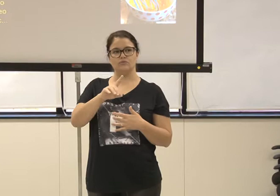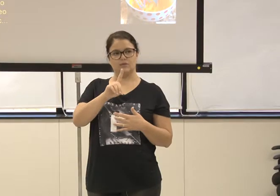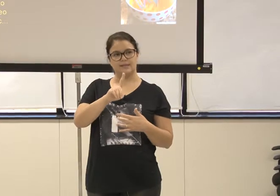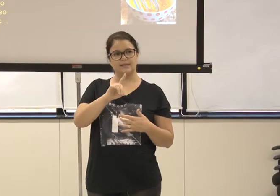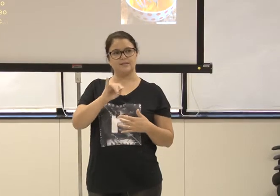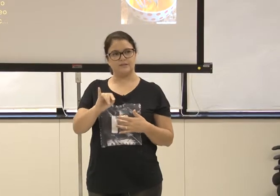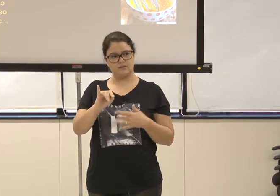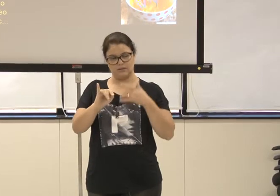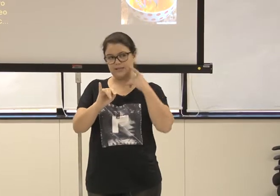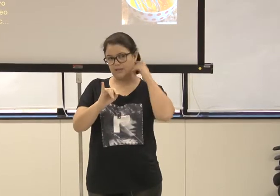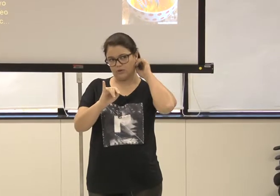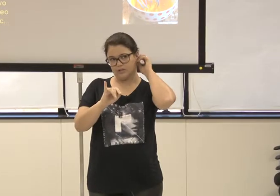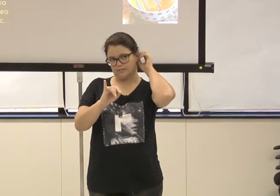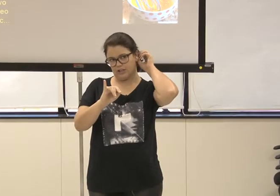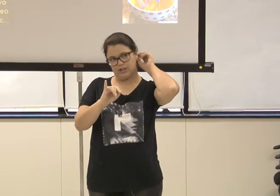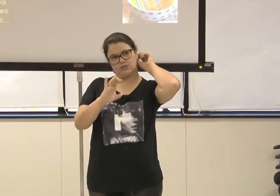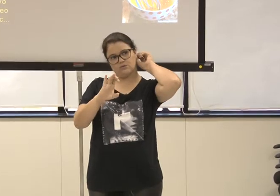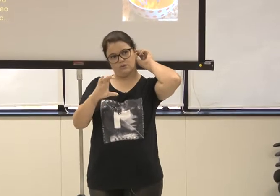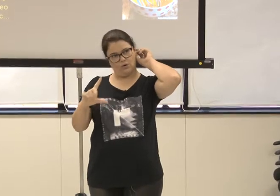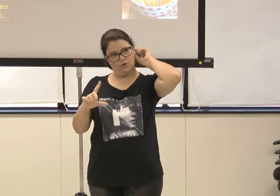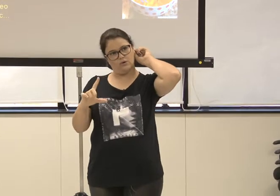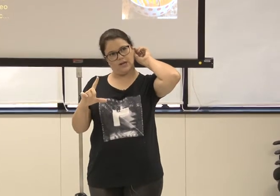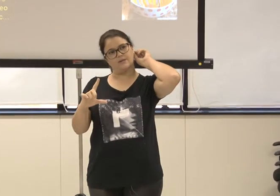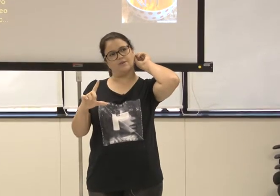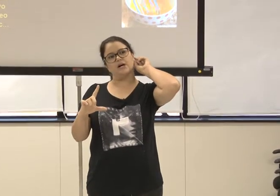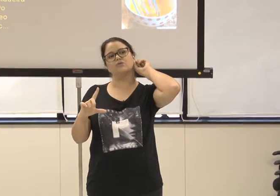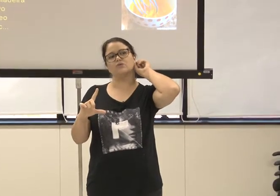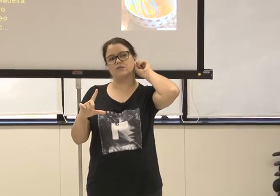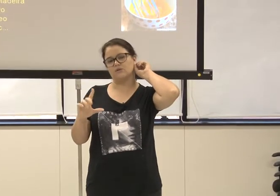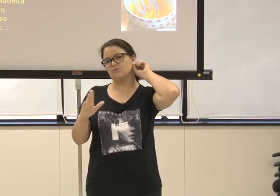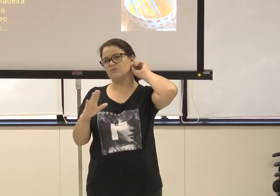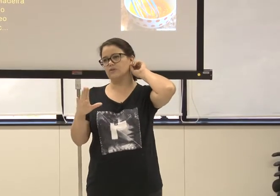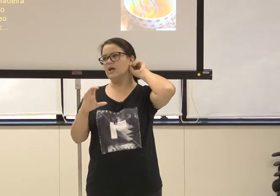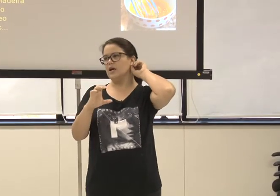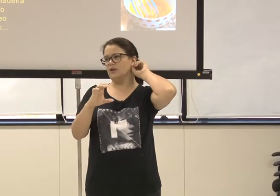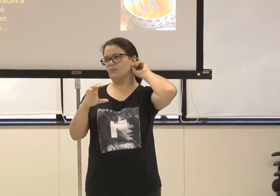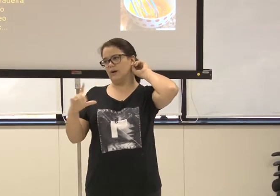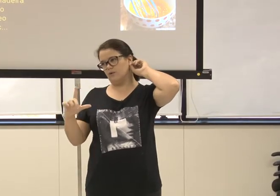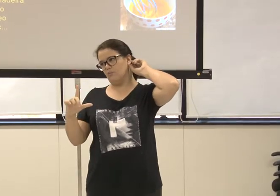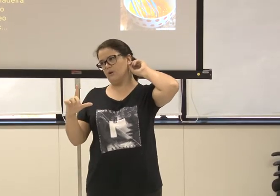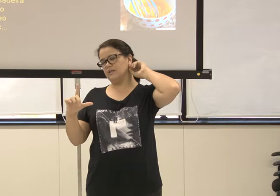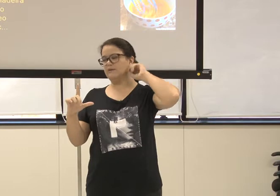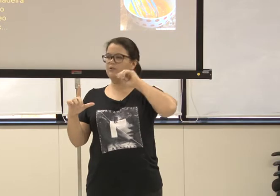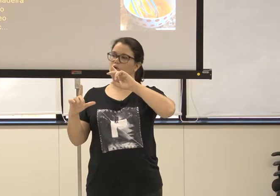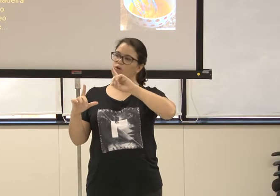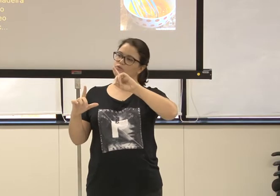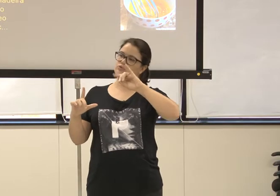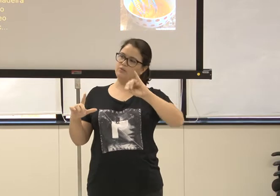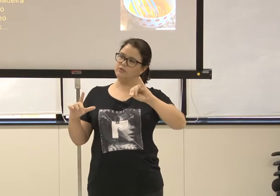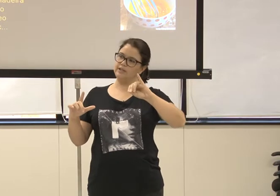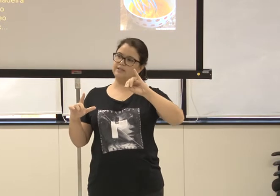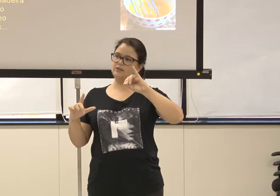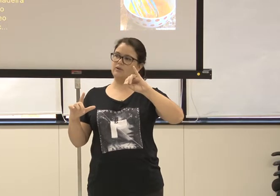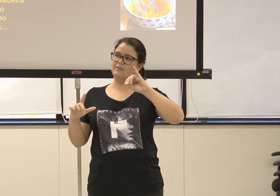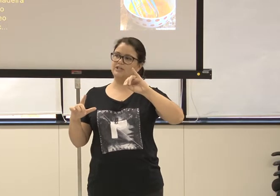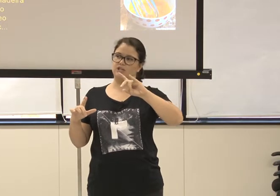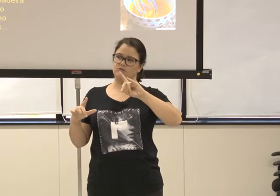das descritores imagéticos ou classificadores. Alguns enumeram como classificador, outros como descritor imagético, que é o